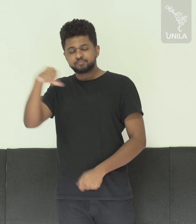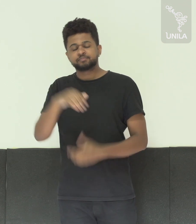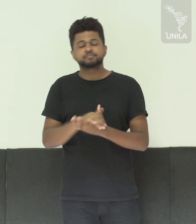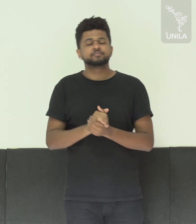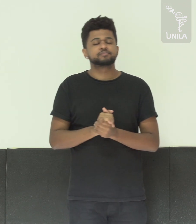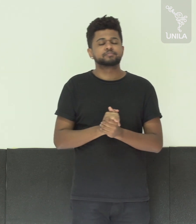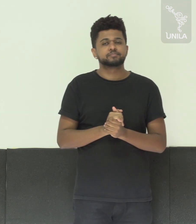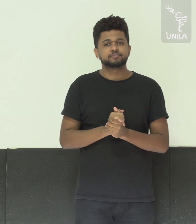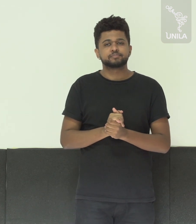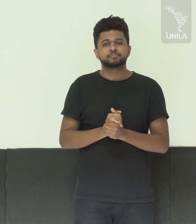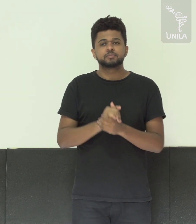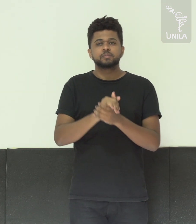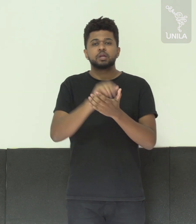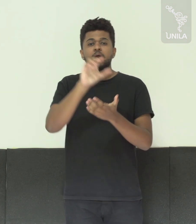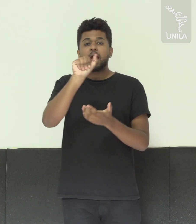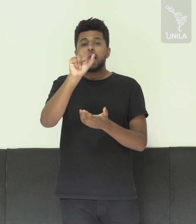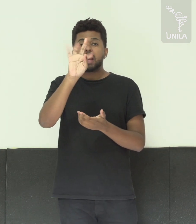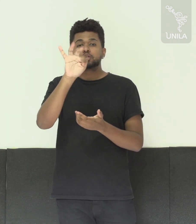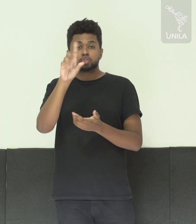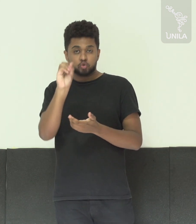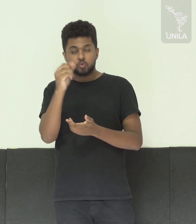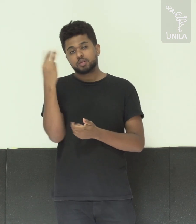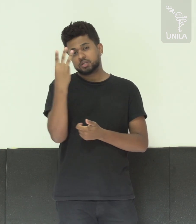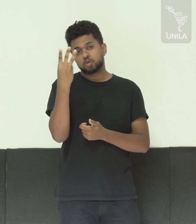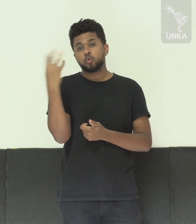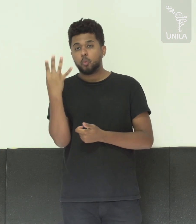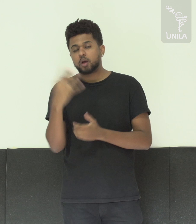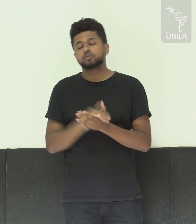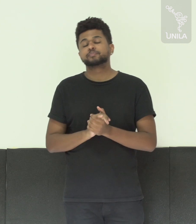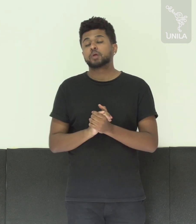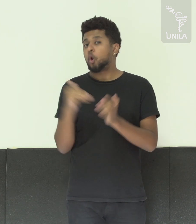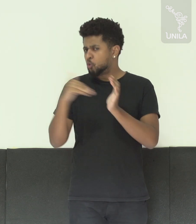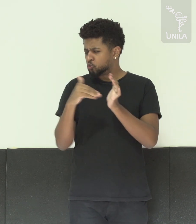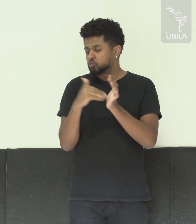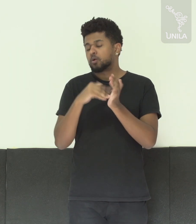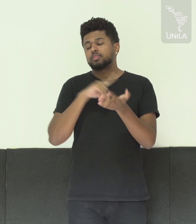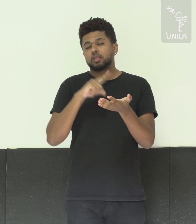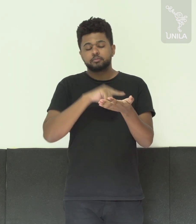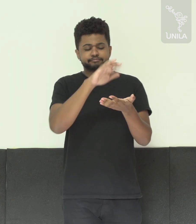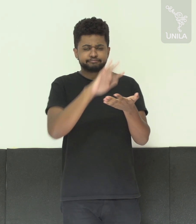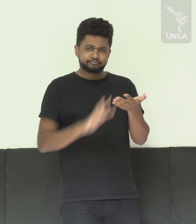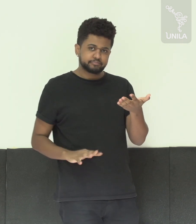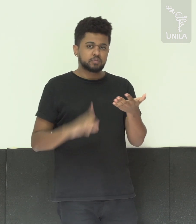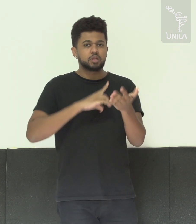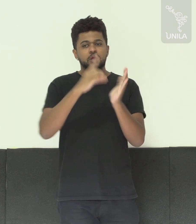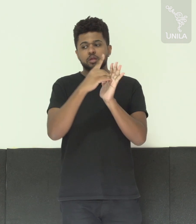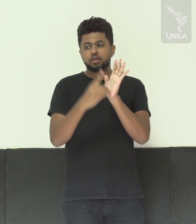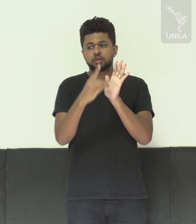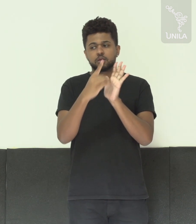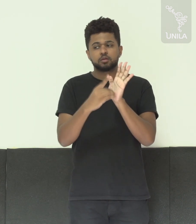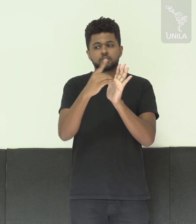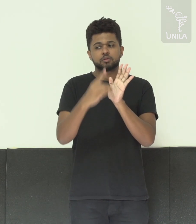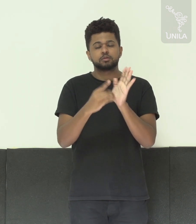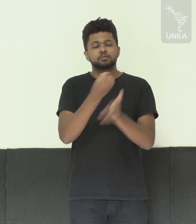3.298/1999, em seus artigos 3º e 4º. Este último com a redação dada pelo Decreto